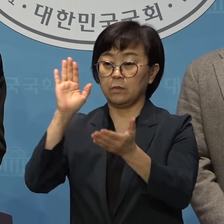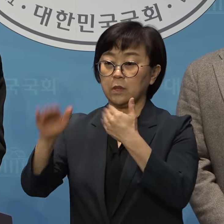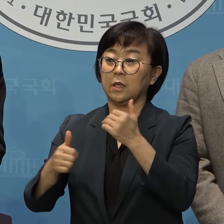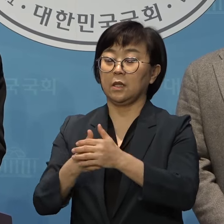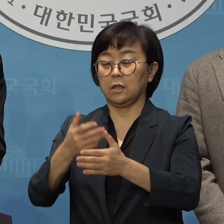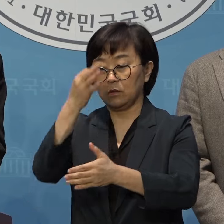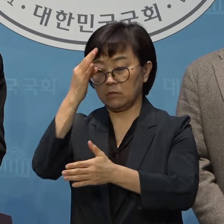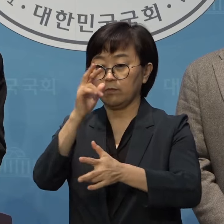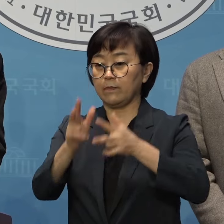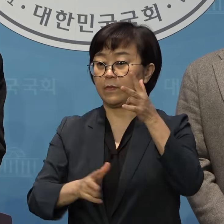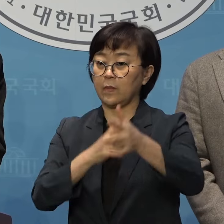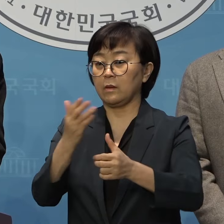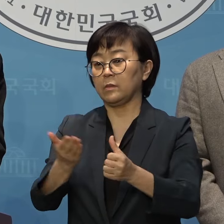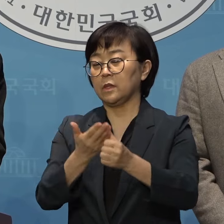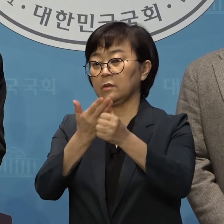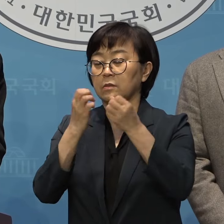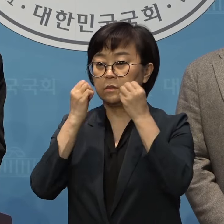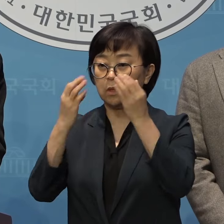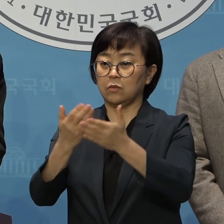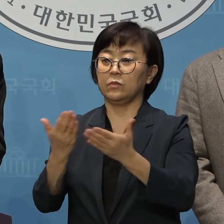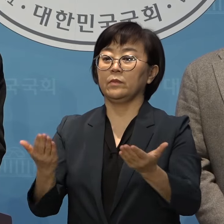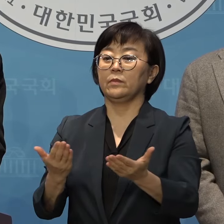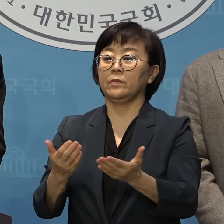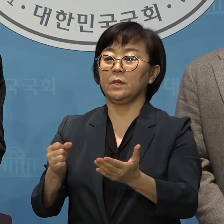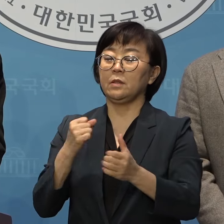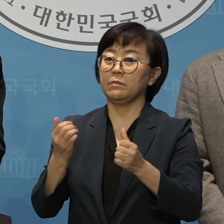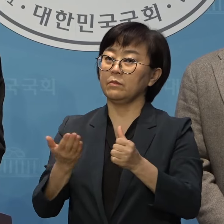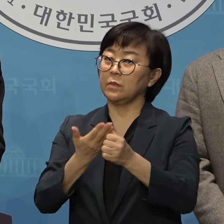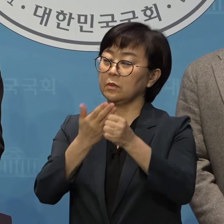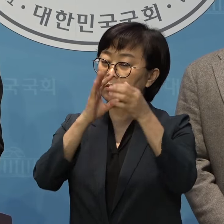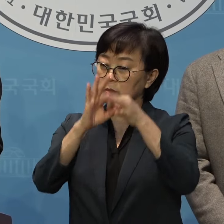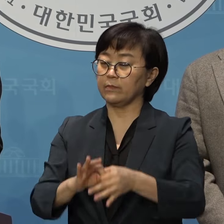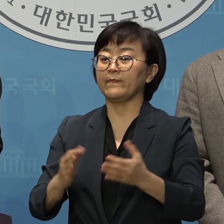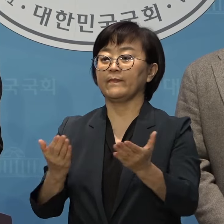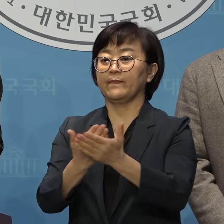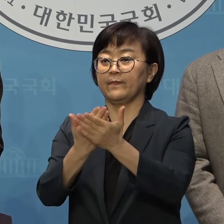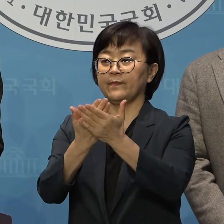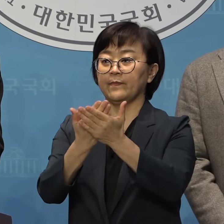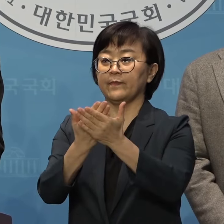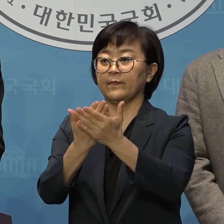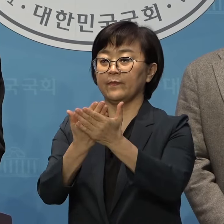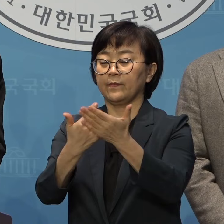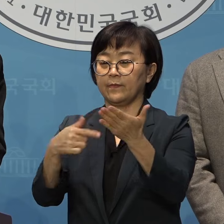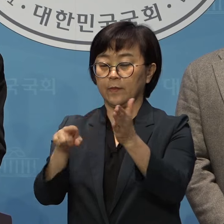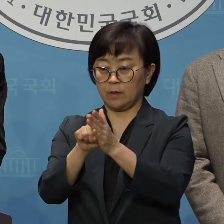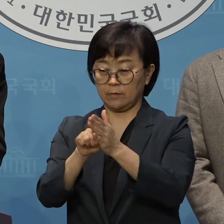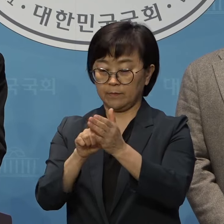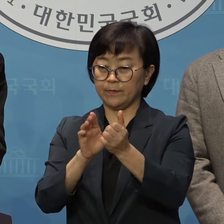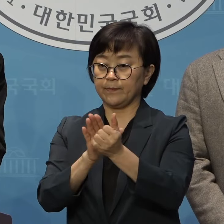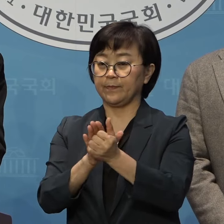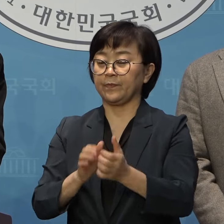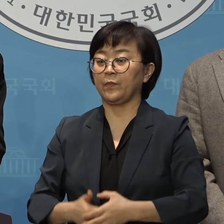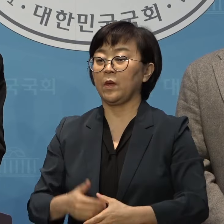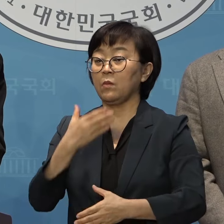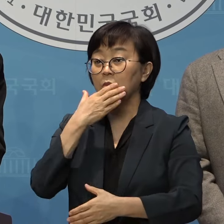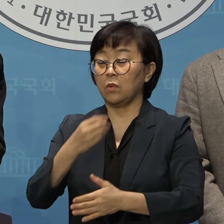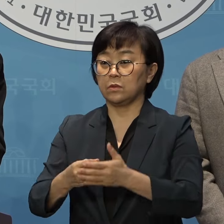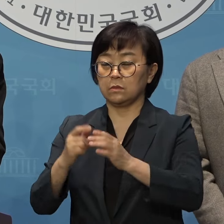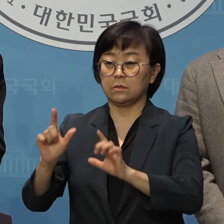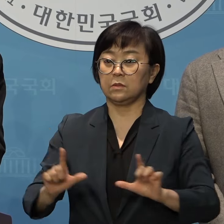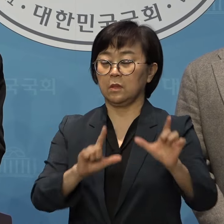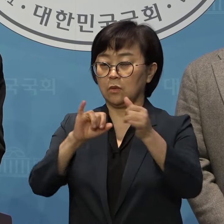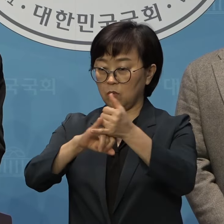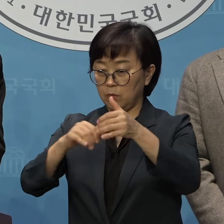집중 육성하는 등 새로운 성장 동력을 끊임없이 개발하도록 하겠습니다. 복지는